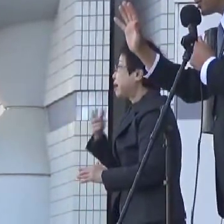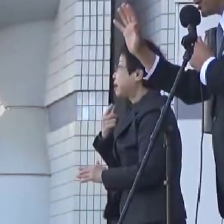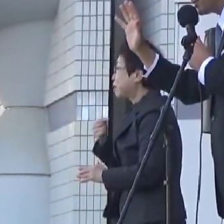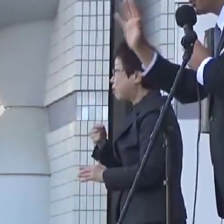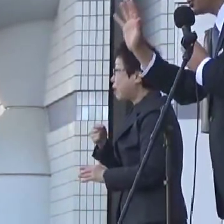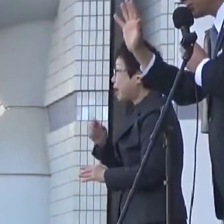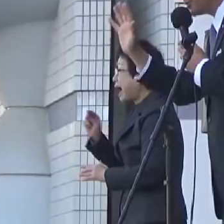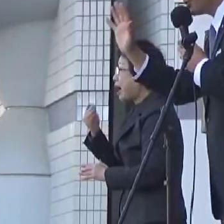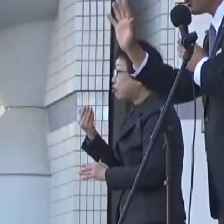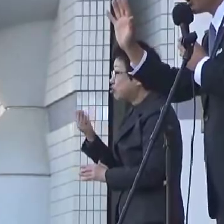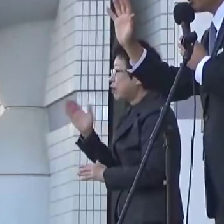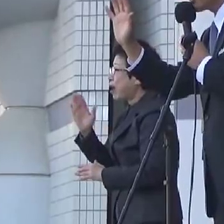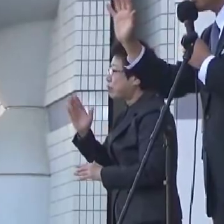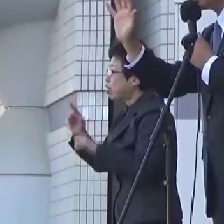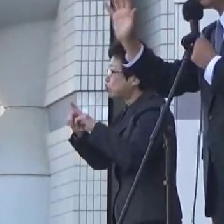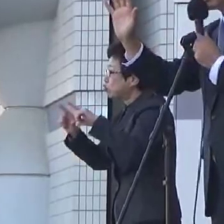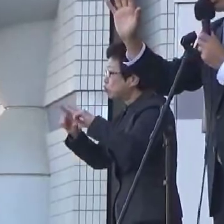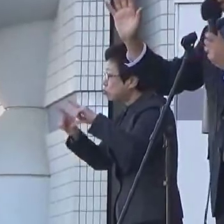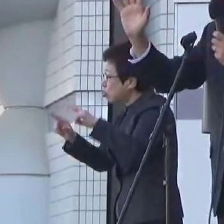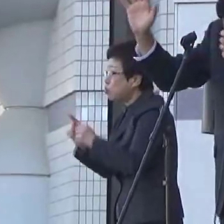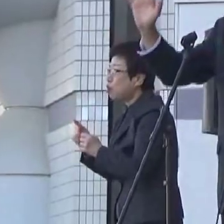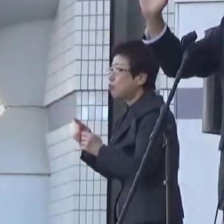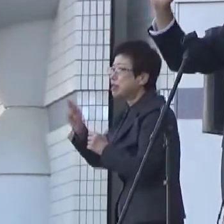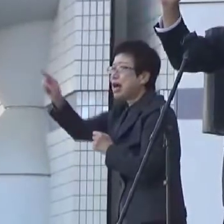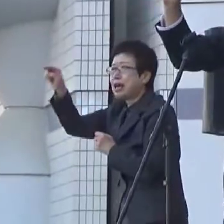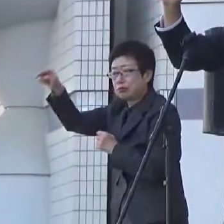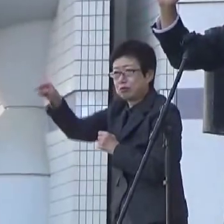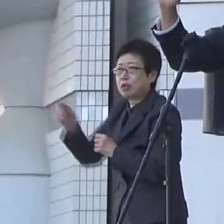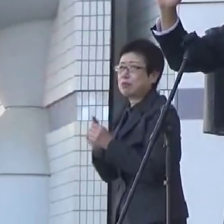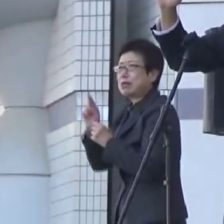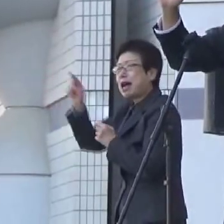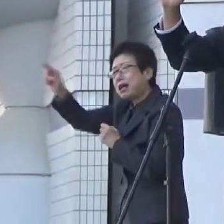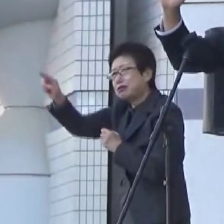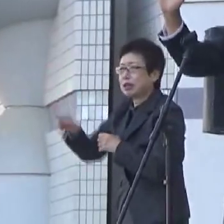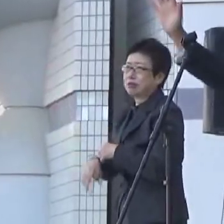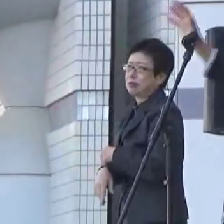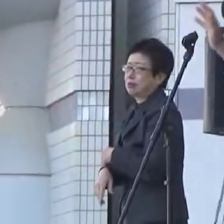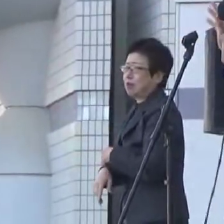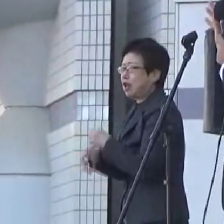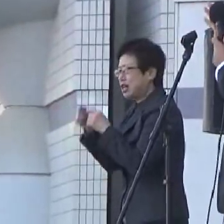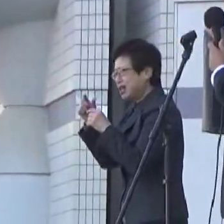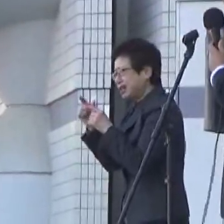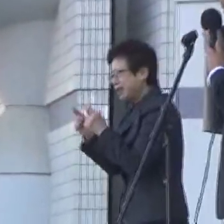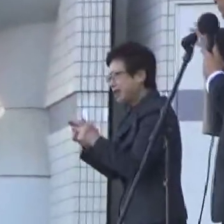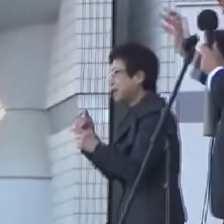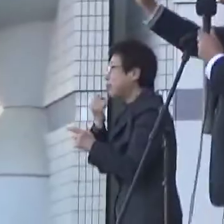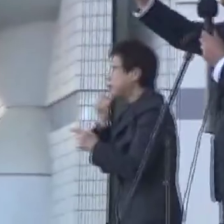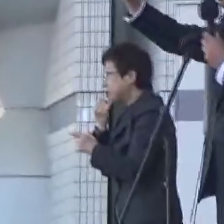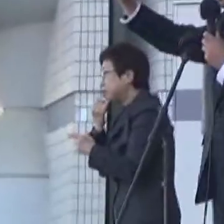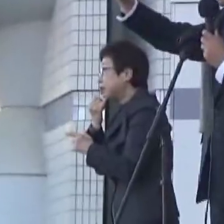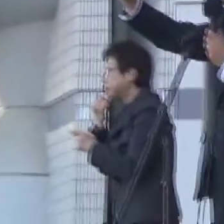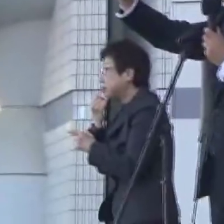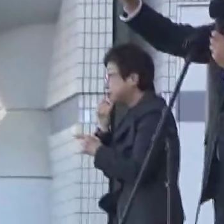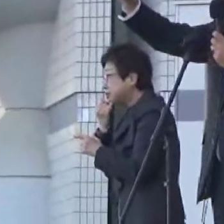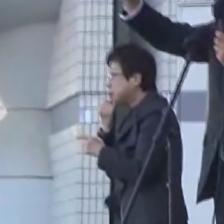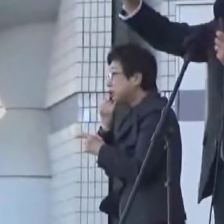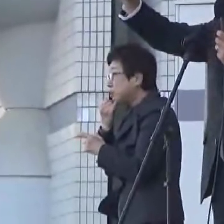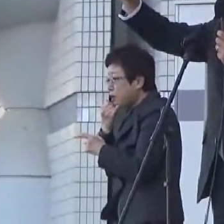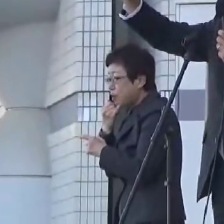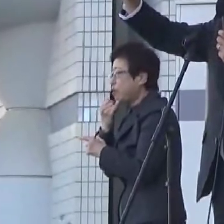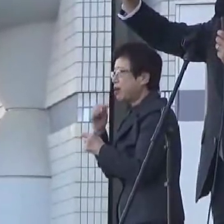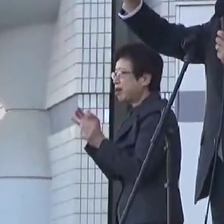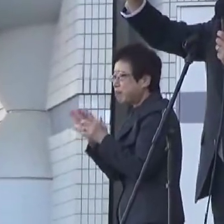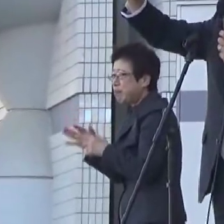は核兵器じゃありません。通常のミサイルね、小さなミサイルも構わないですよ。そんなもん23といっぺんに撃っていますよ